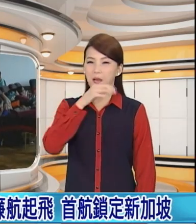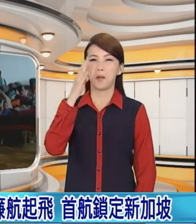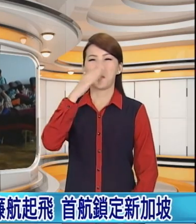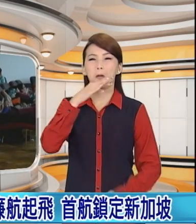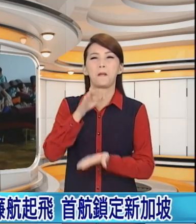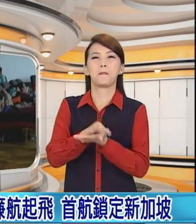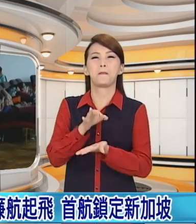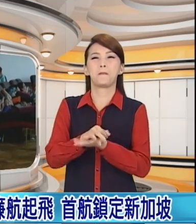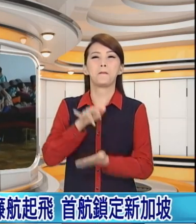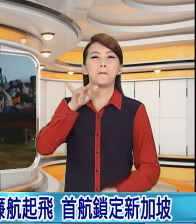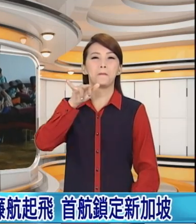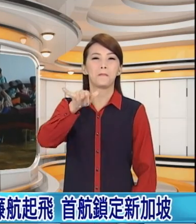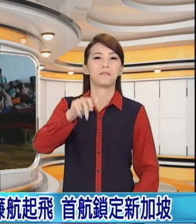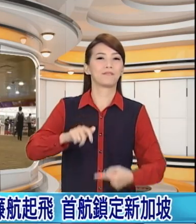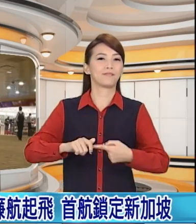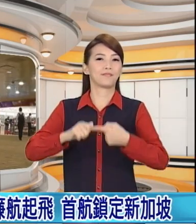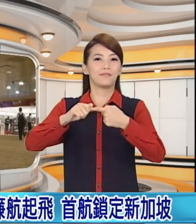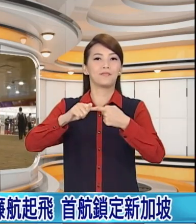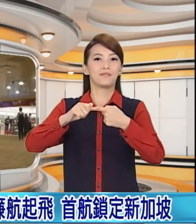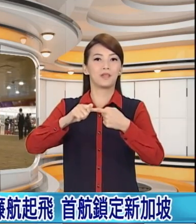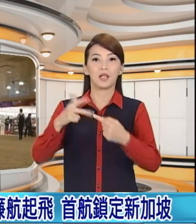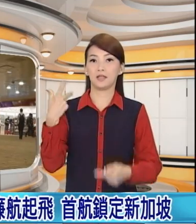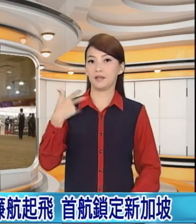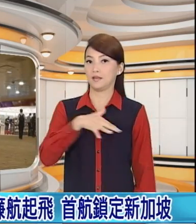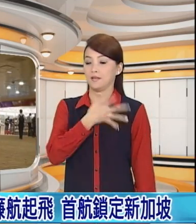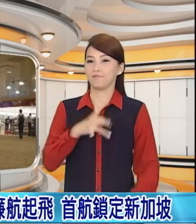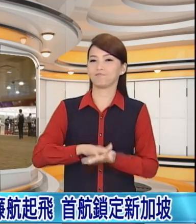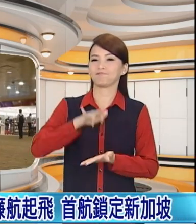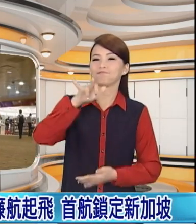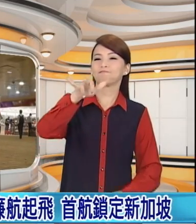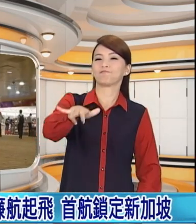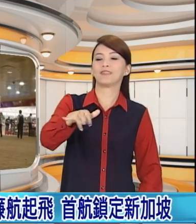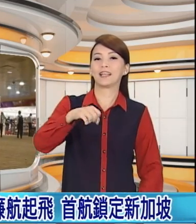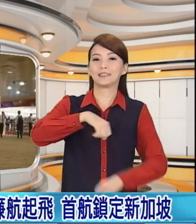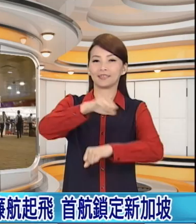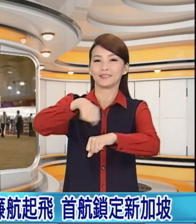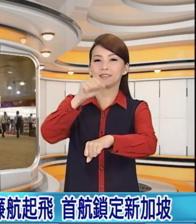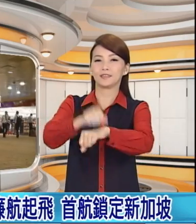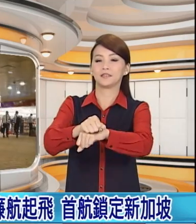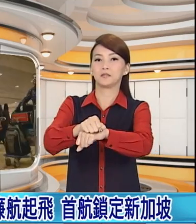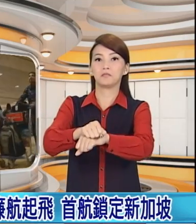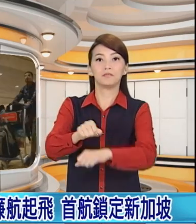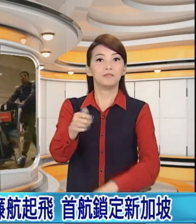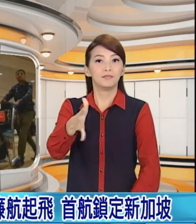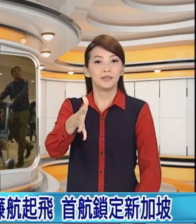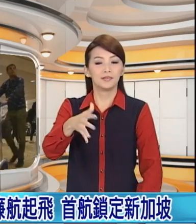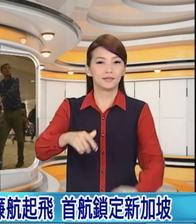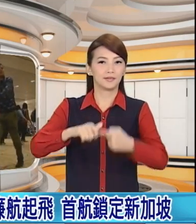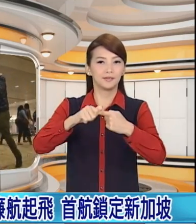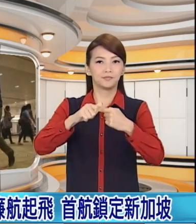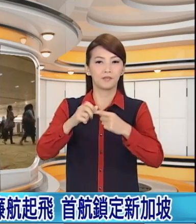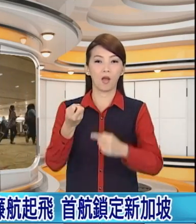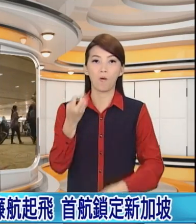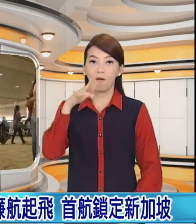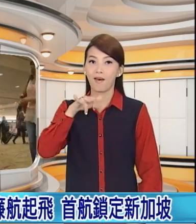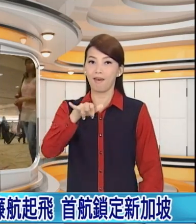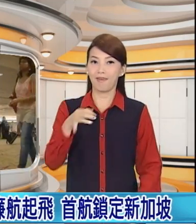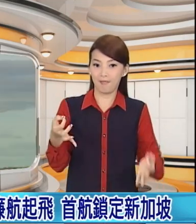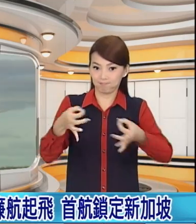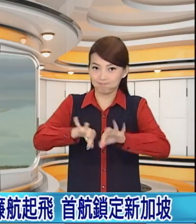台湾第一家本土廉价航空，上个礼拜五首航新加坡。除了因为华航是跟新